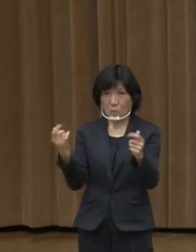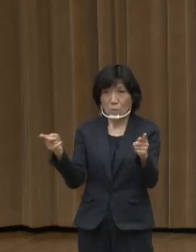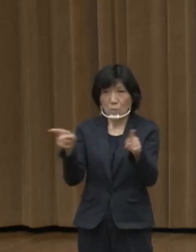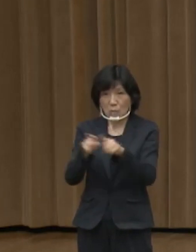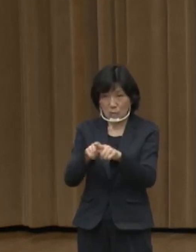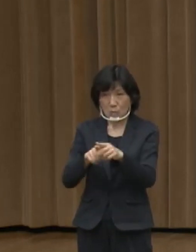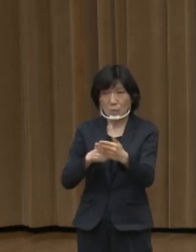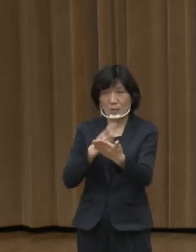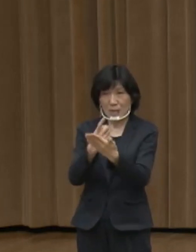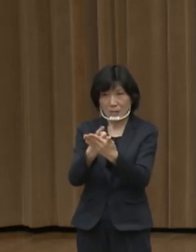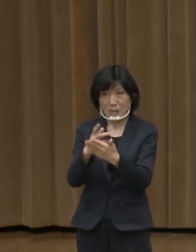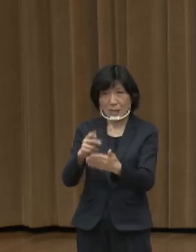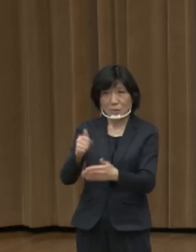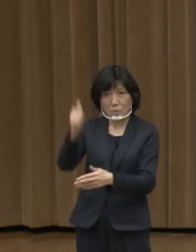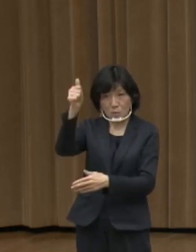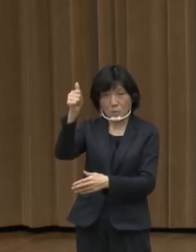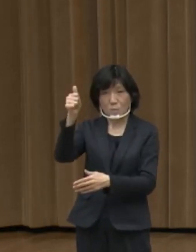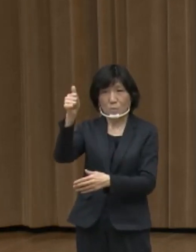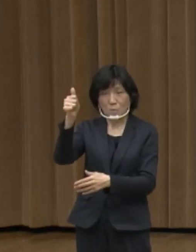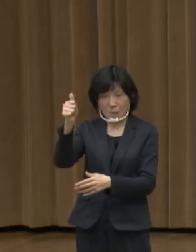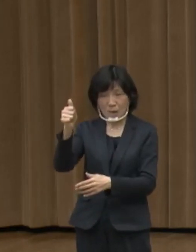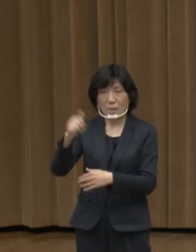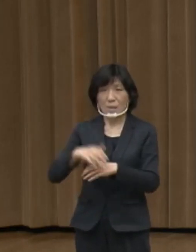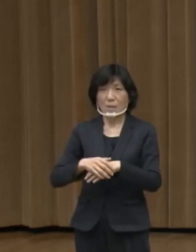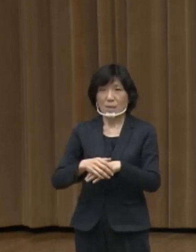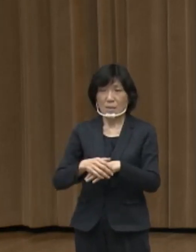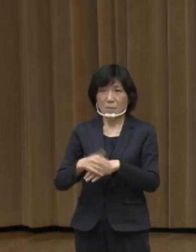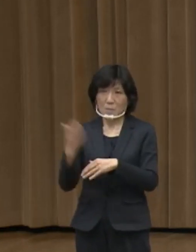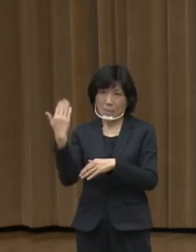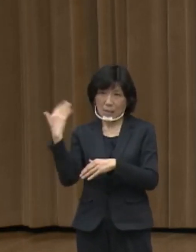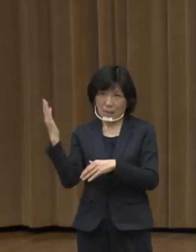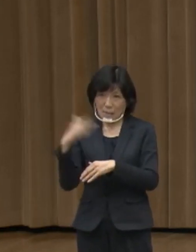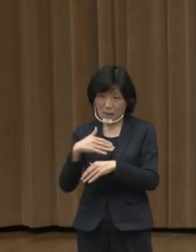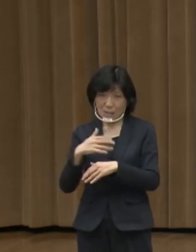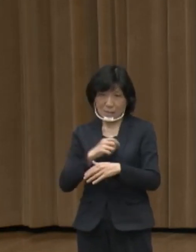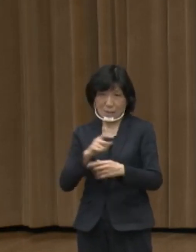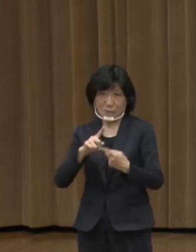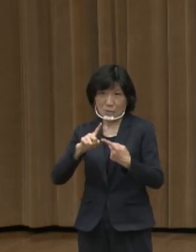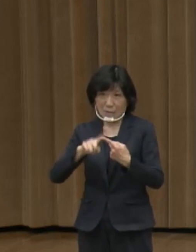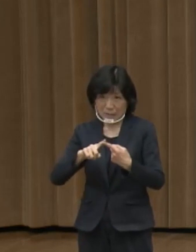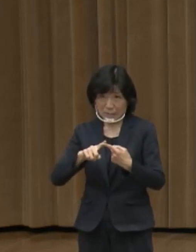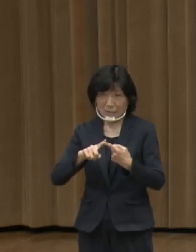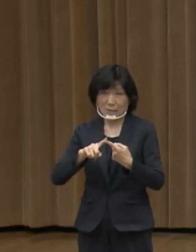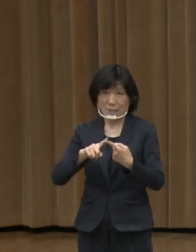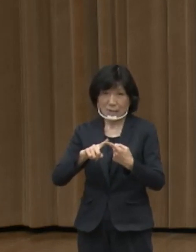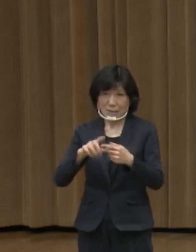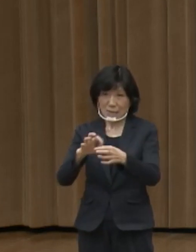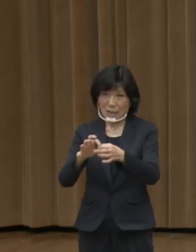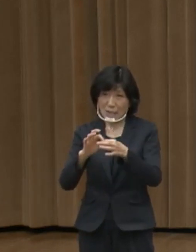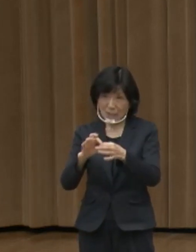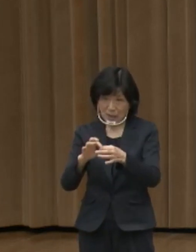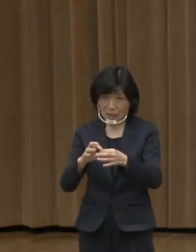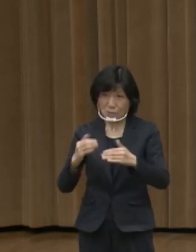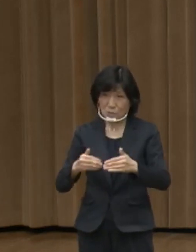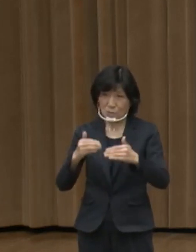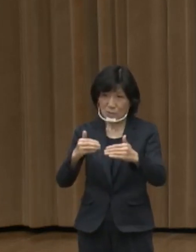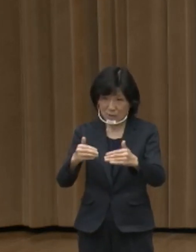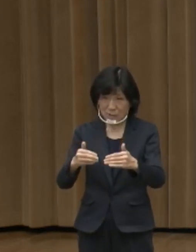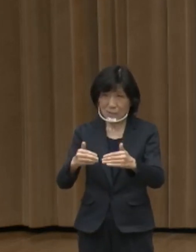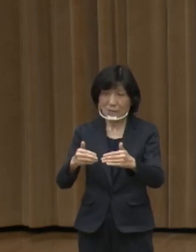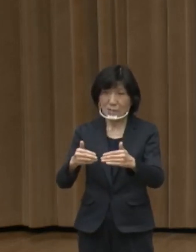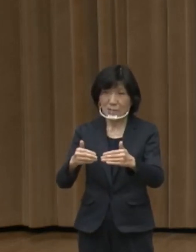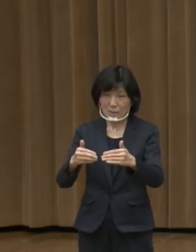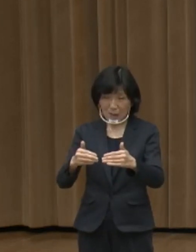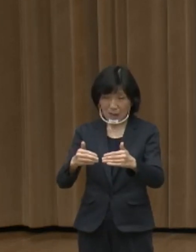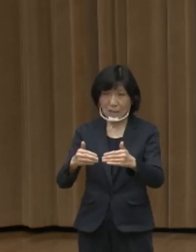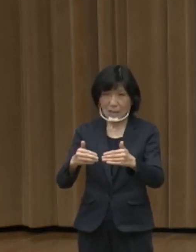画課長には、これまでも男女共同参画に積極的に関与推進をいただいた